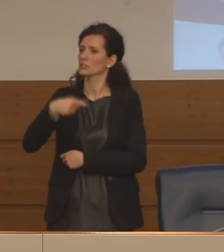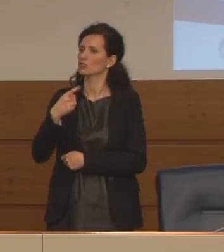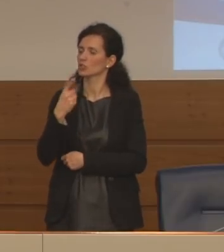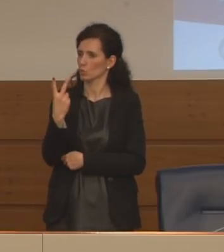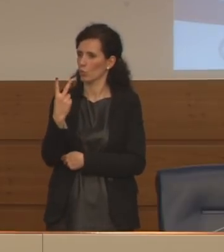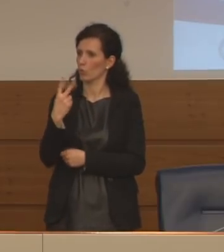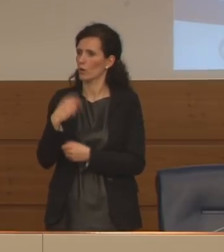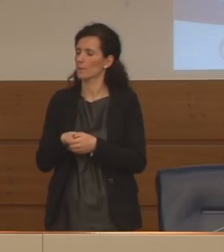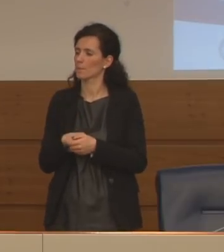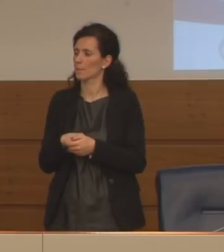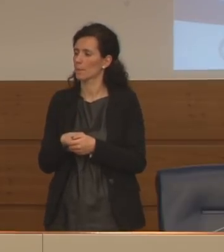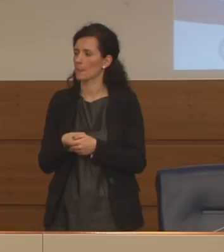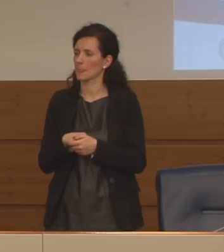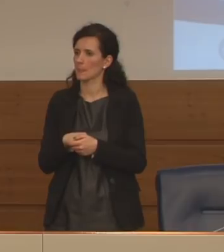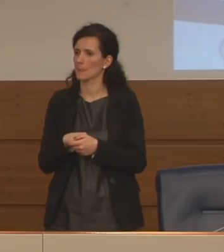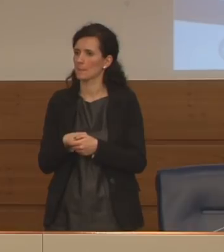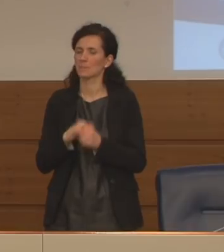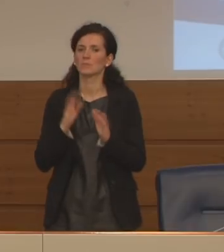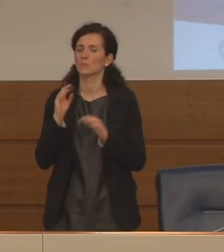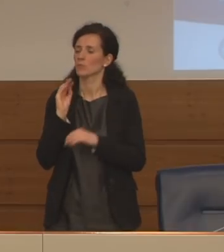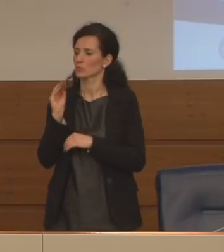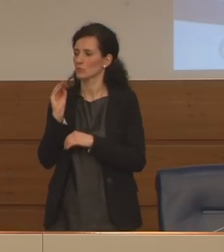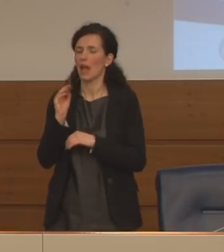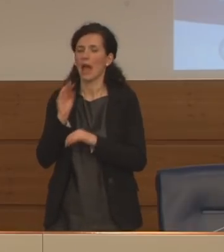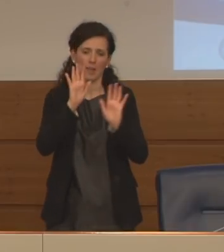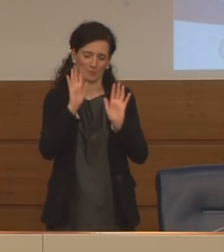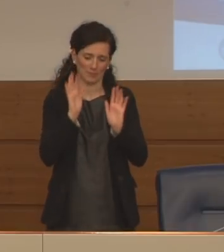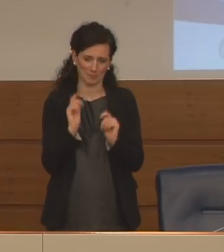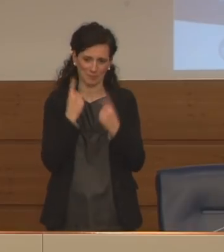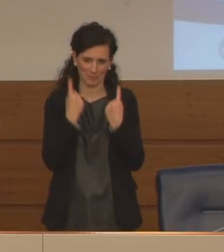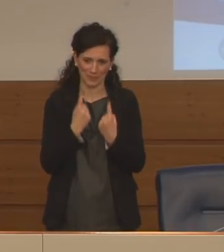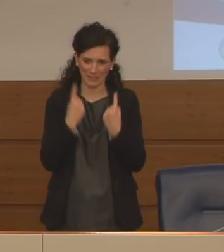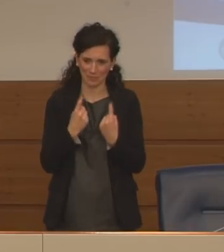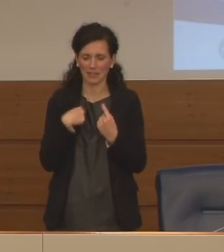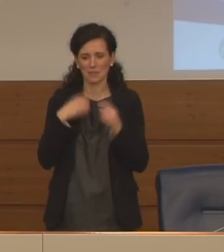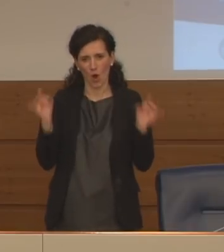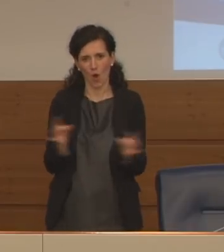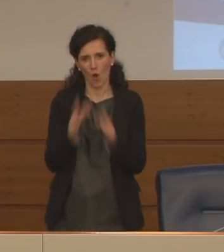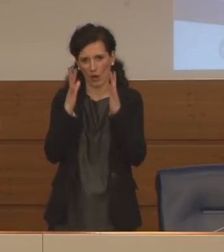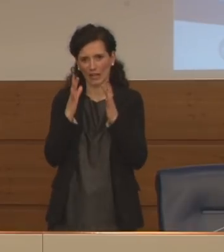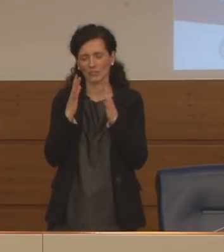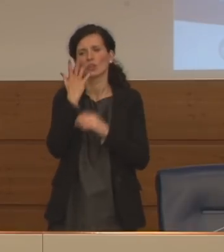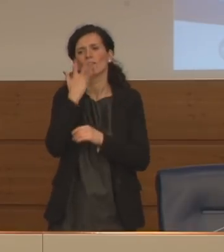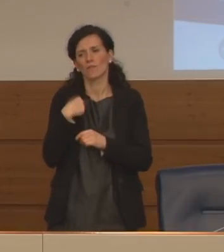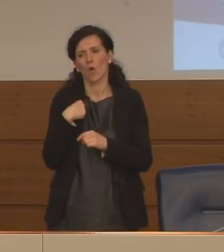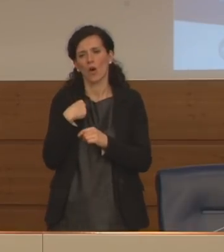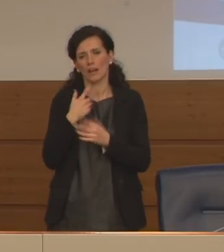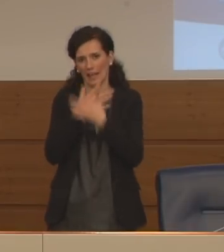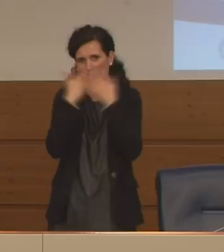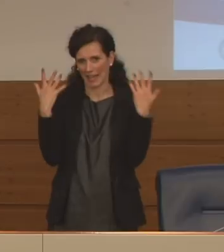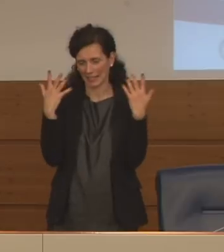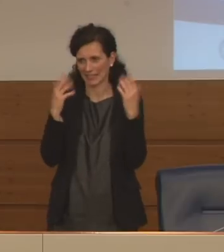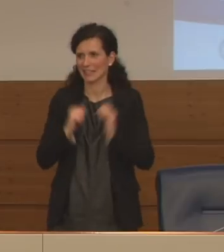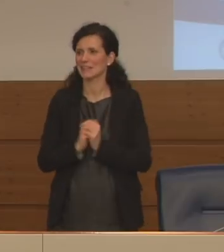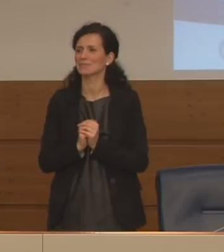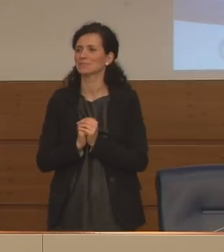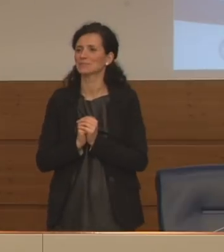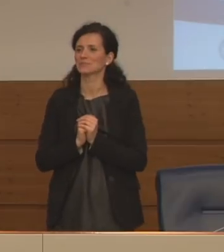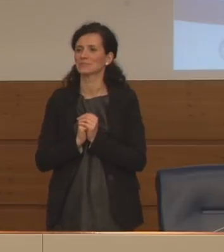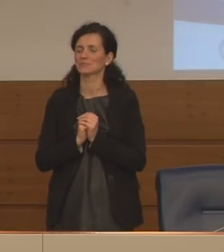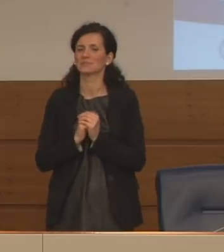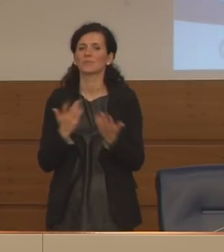commissario una domanda per lei non sono allora specie così colgo l'occasione per chiarire allora